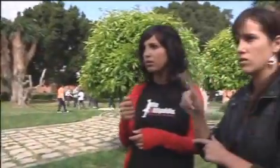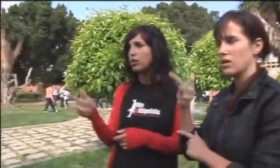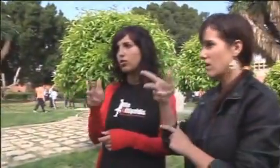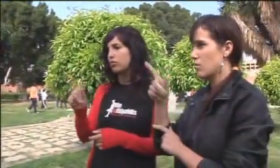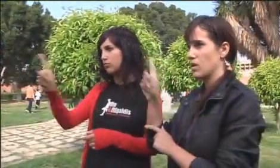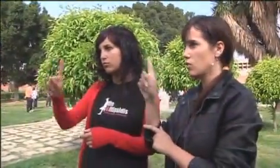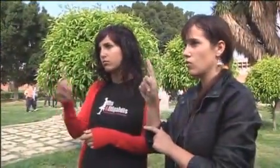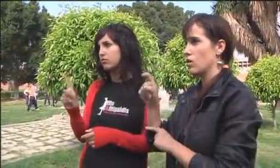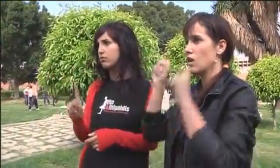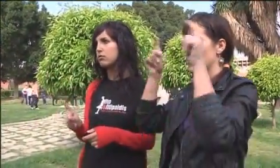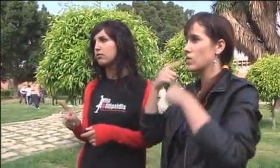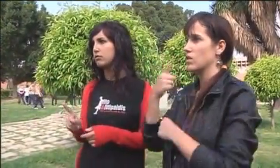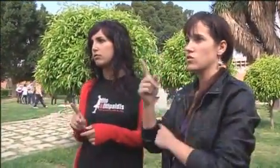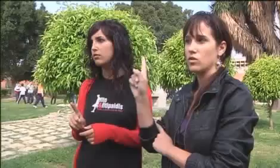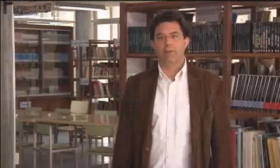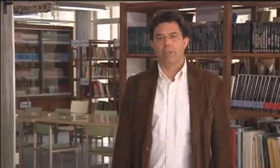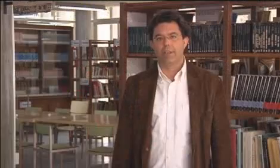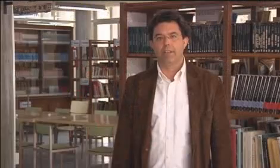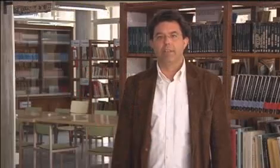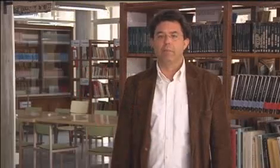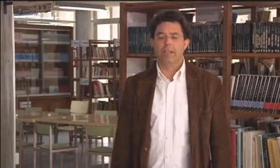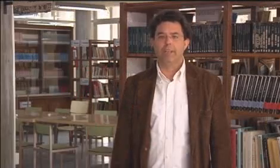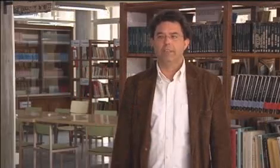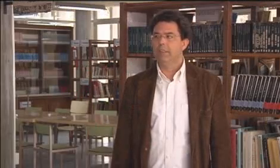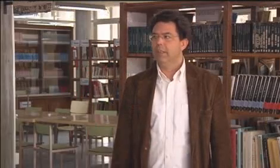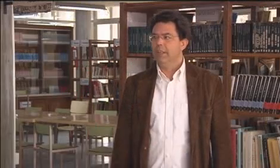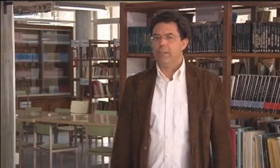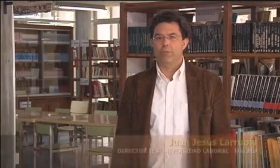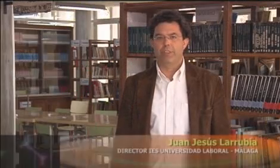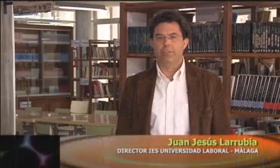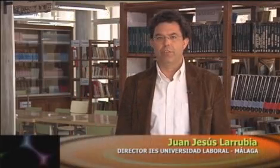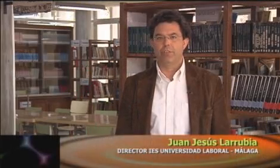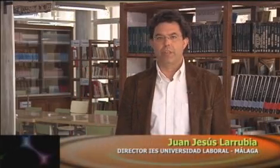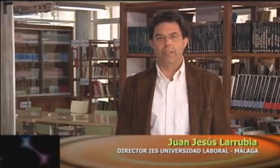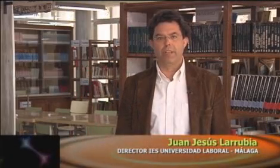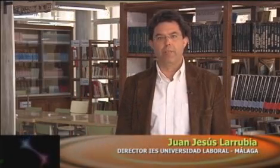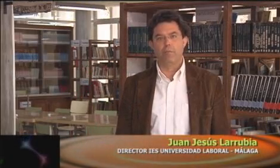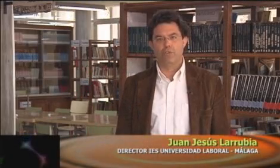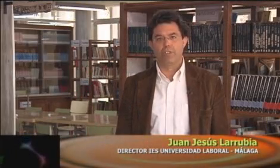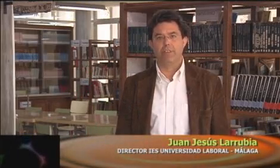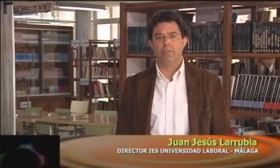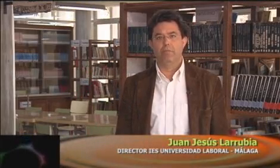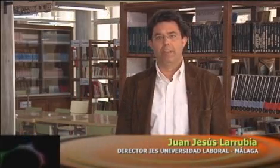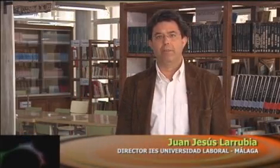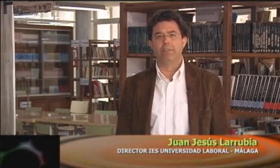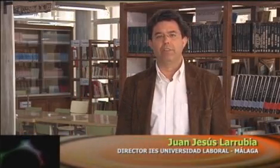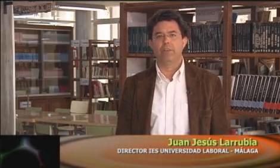estamos en el I universidad laboral de Málaga es un centro que lleva muchos años más de 25